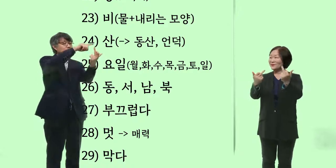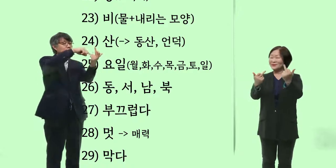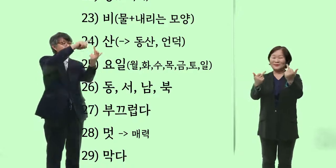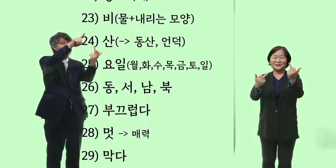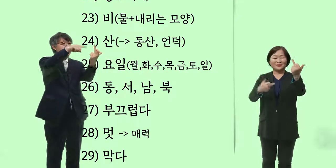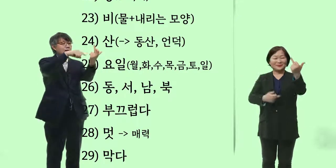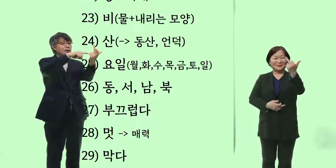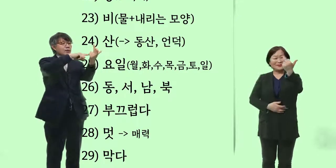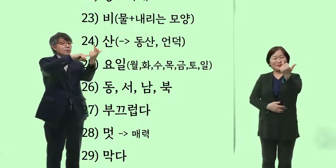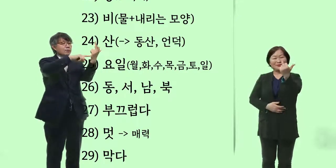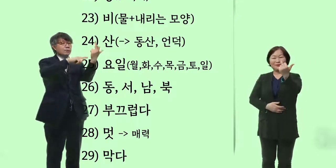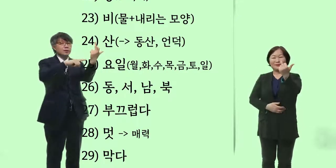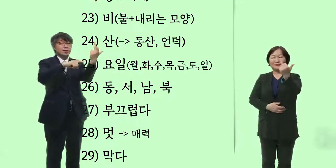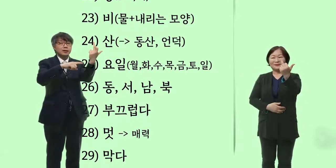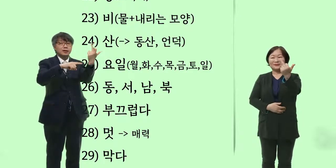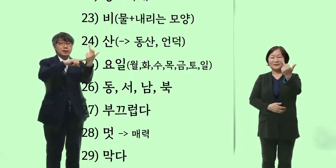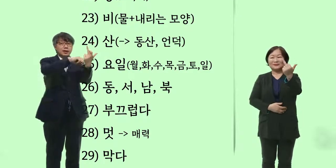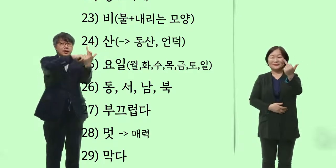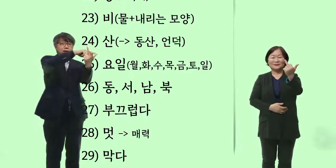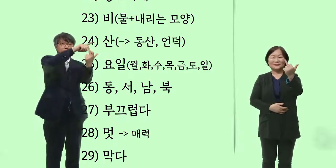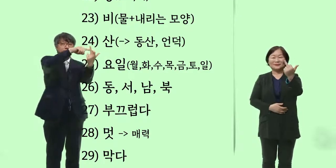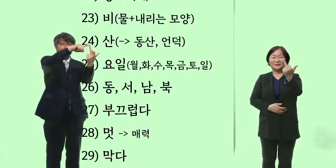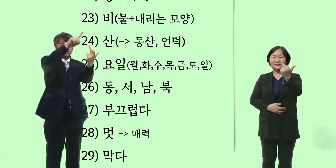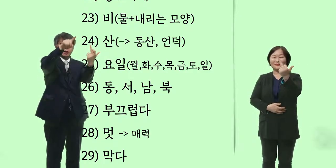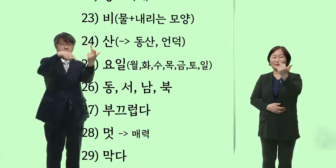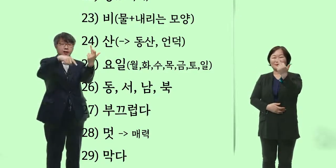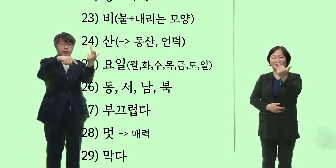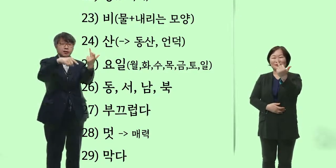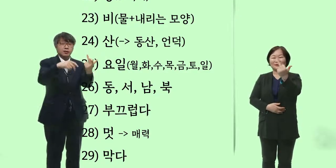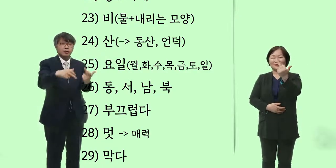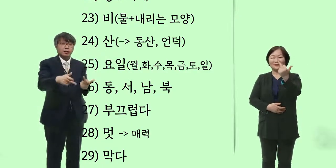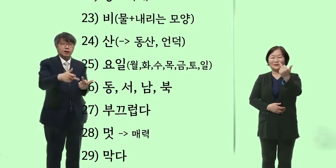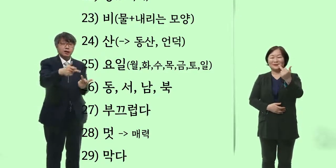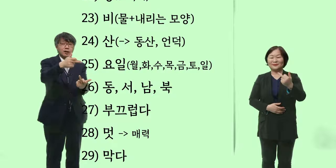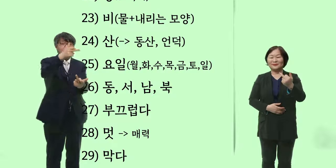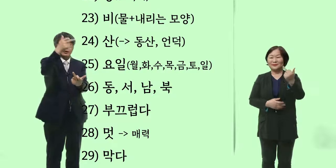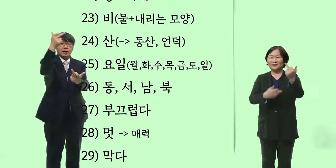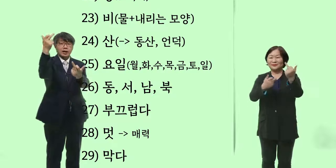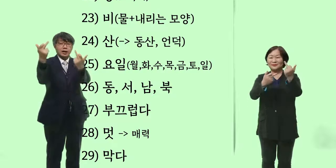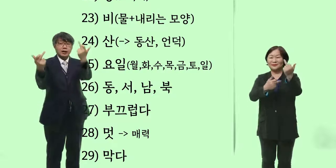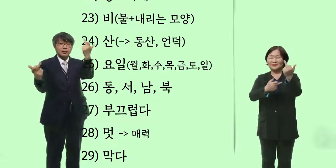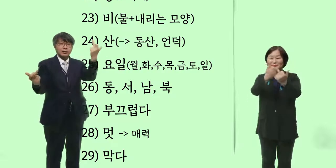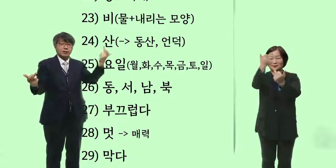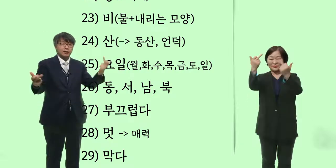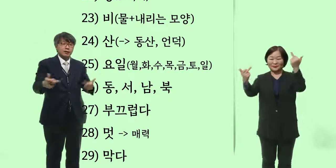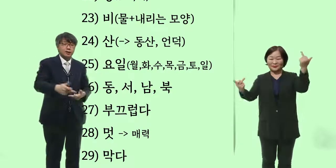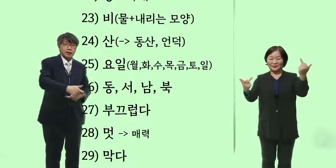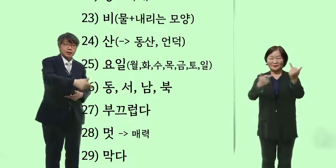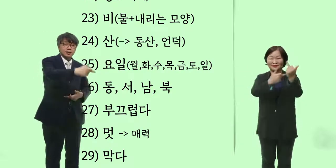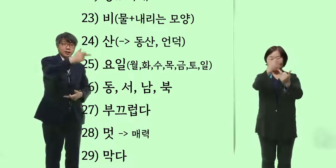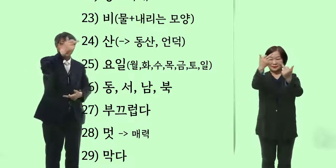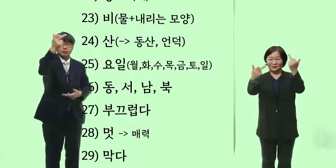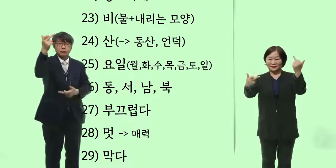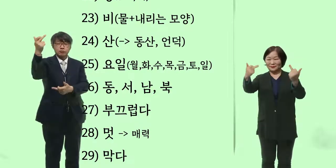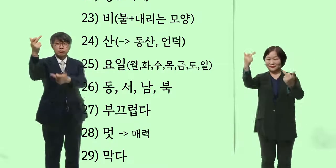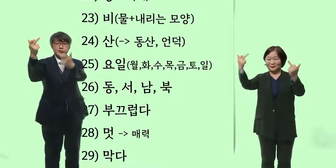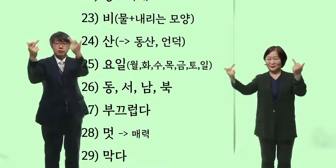산자 이렇게 산이 이렇게 있다고 생각하면 이렇게 되어 있잖아요. 이게 산이 이렇게 쭉